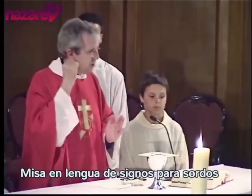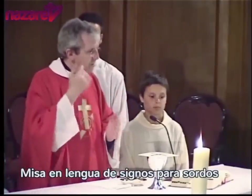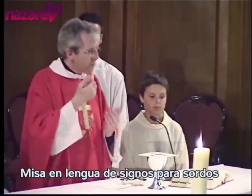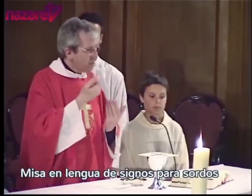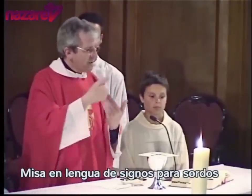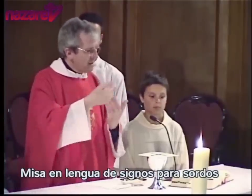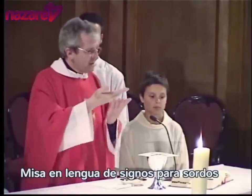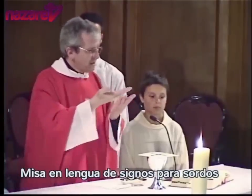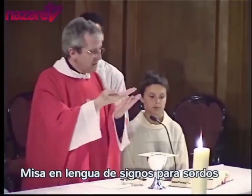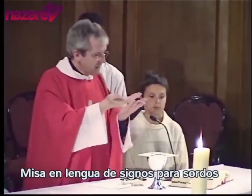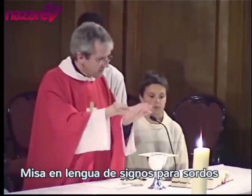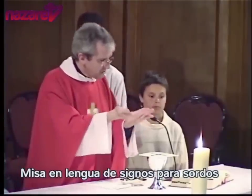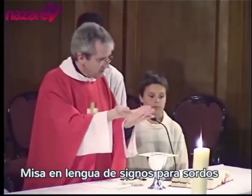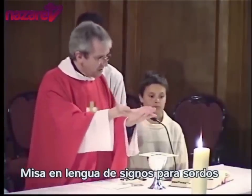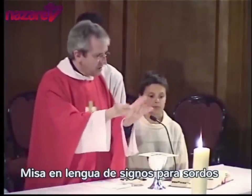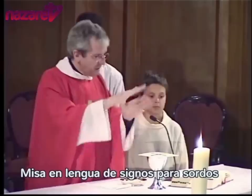santos, por cuya